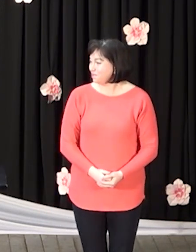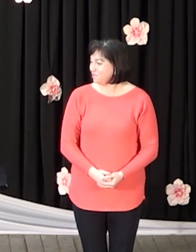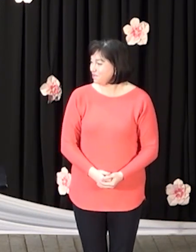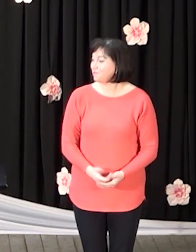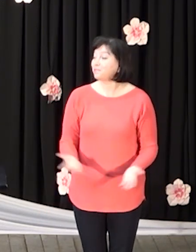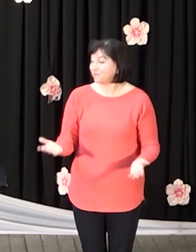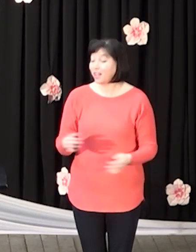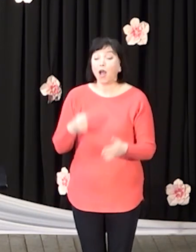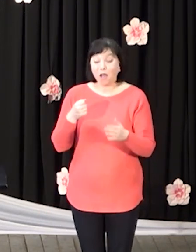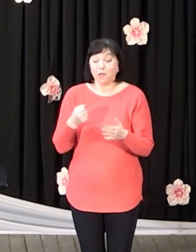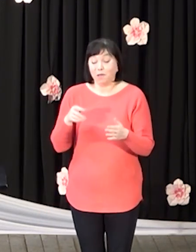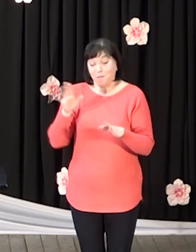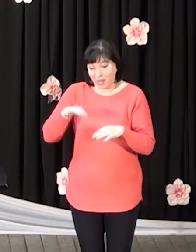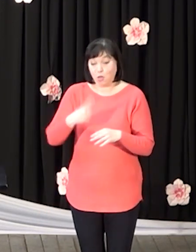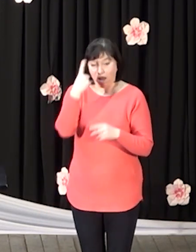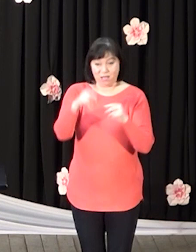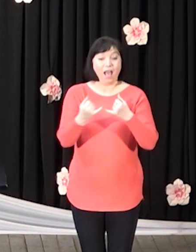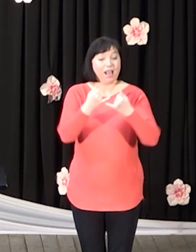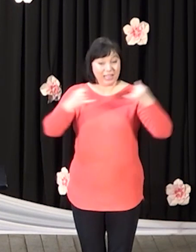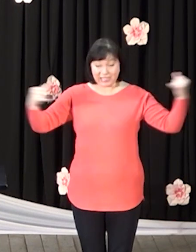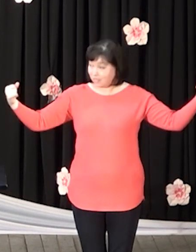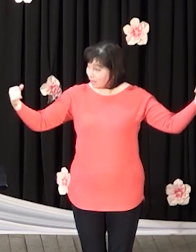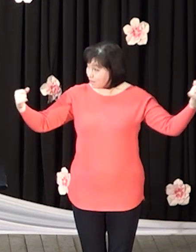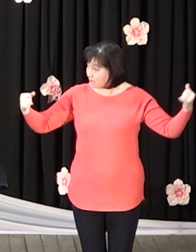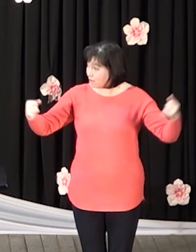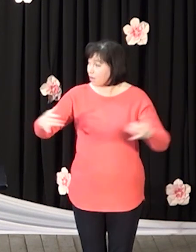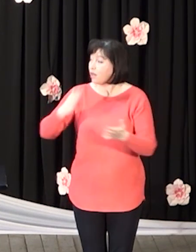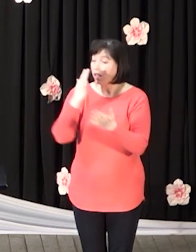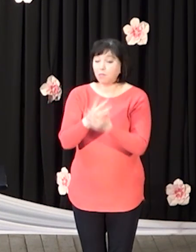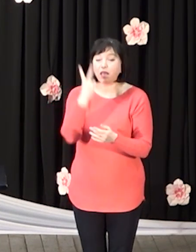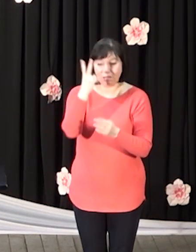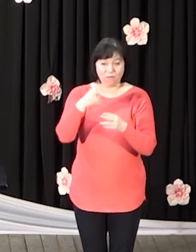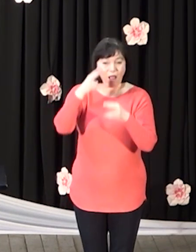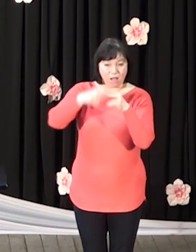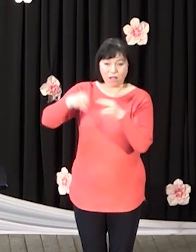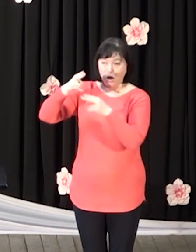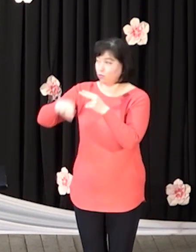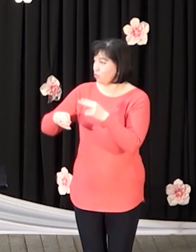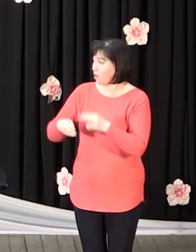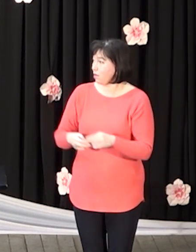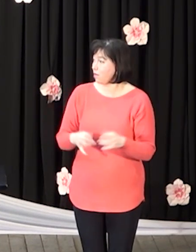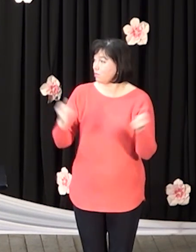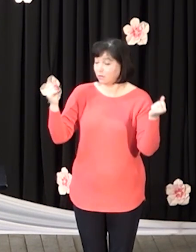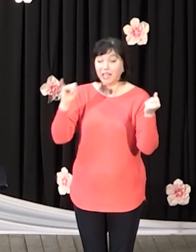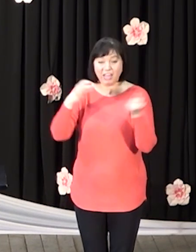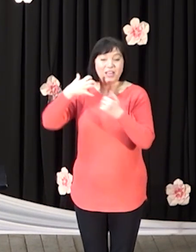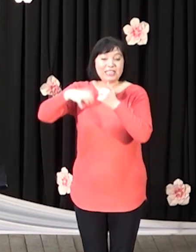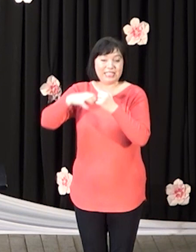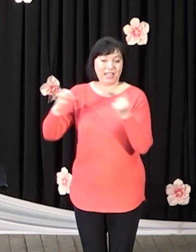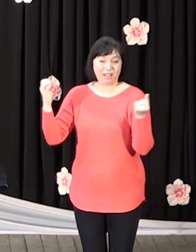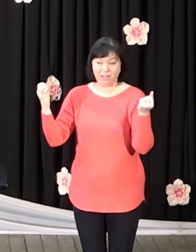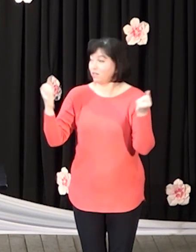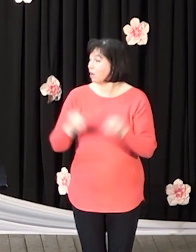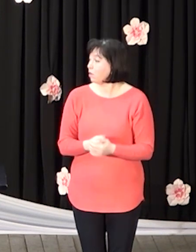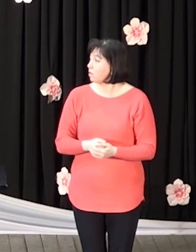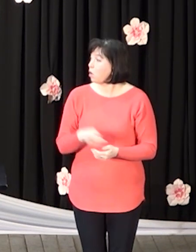Bun, până la urmă, un fir de ață în lumea asta are doar două componente. Sunt capetele și mijlocul. Și